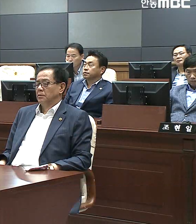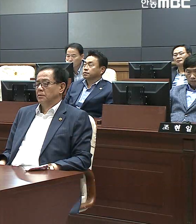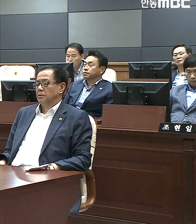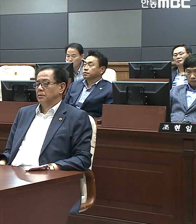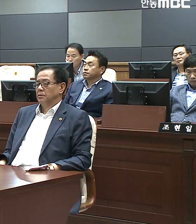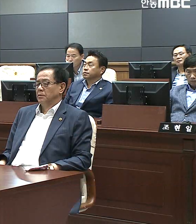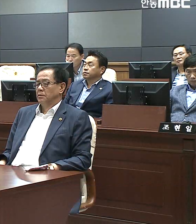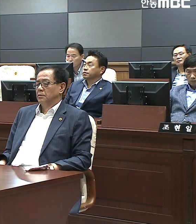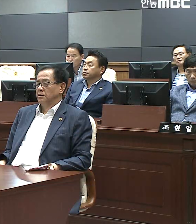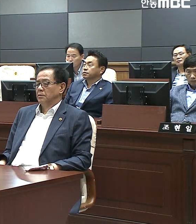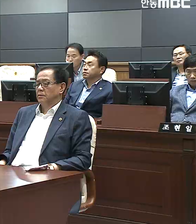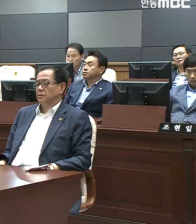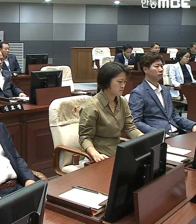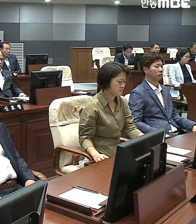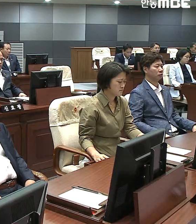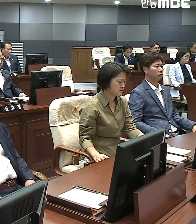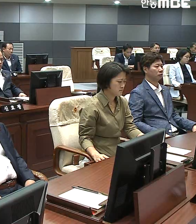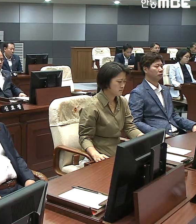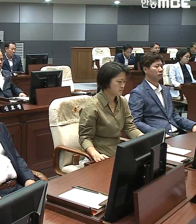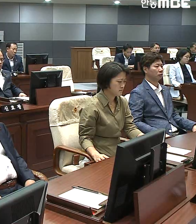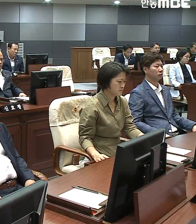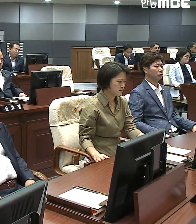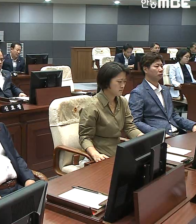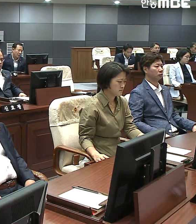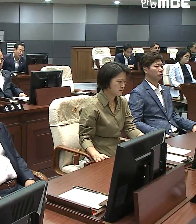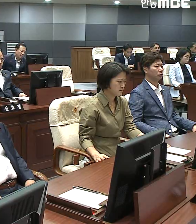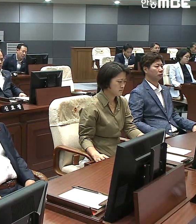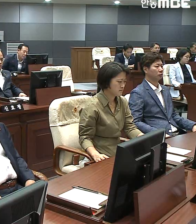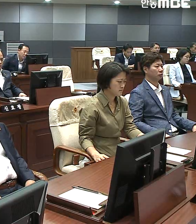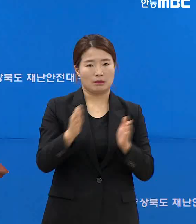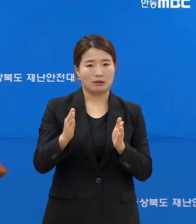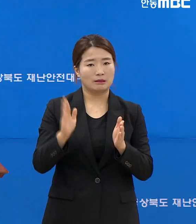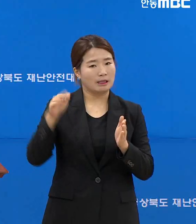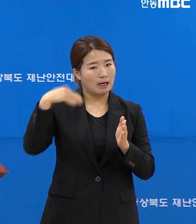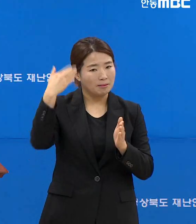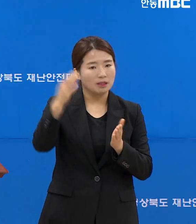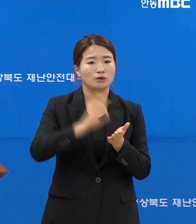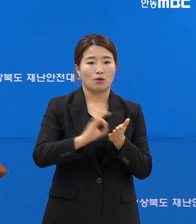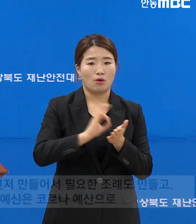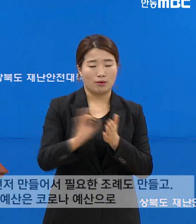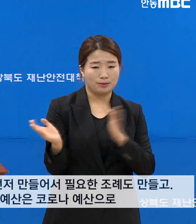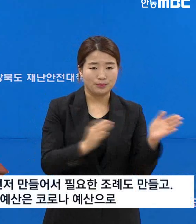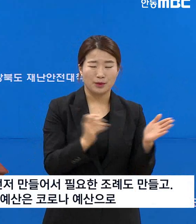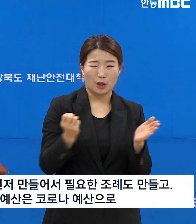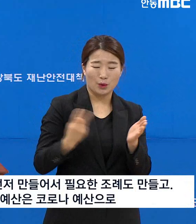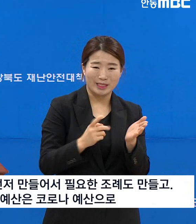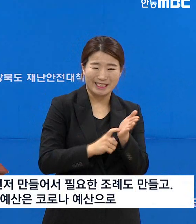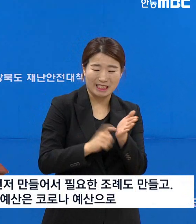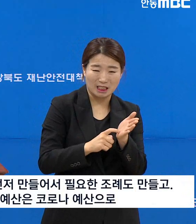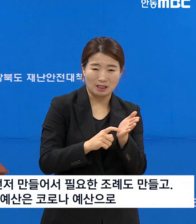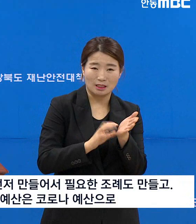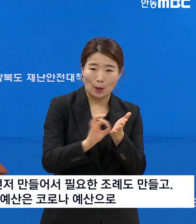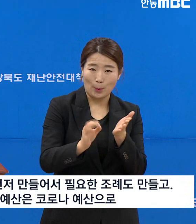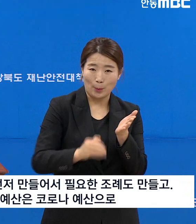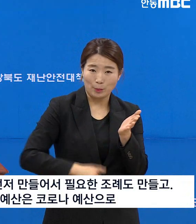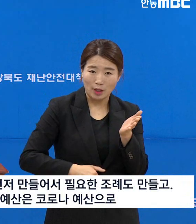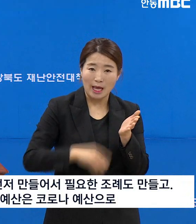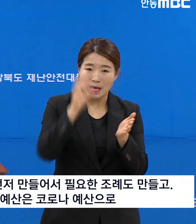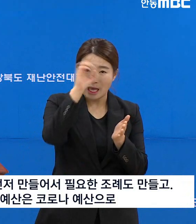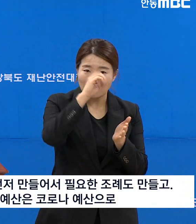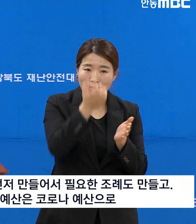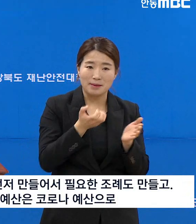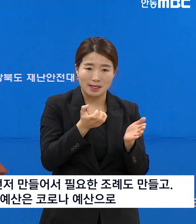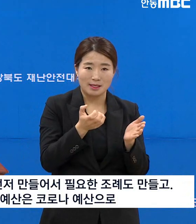만들고 이달 말 임시회에 제출할 계획입니다. 긴급하게 쓸 수 있는 우리 추경을 먼저